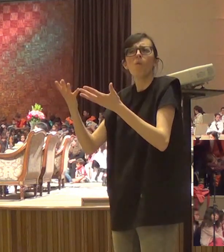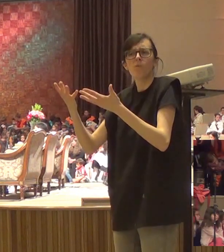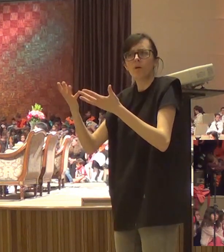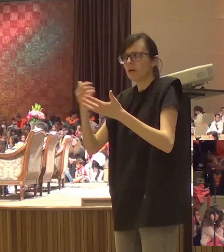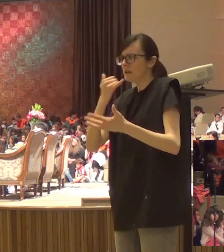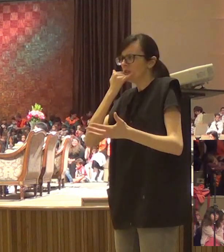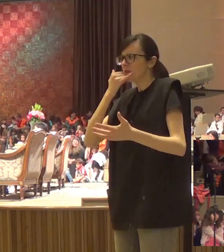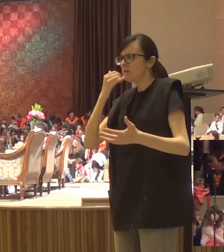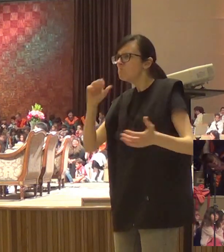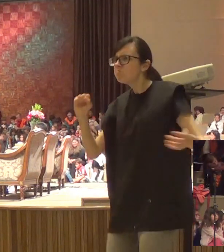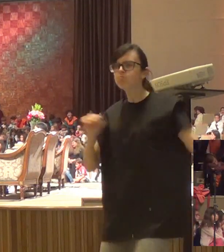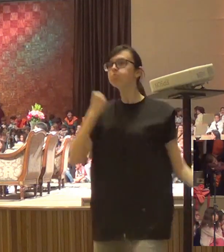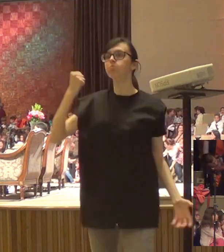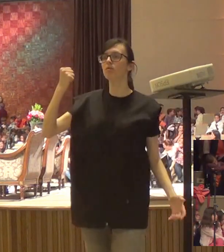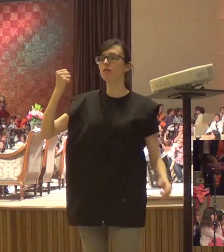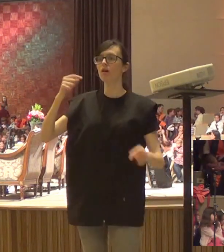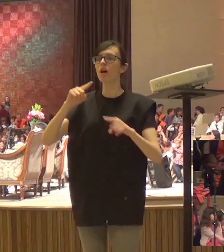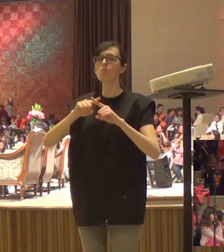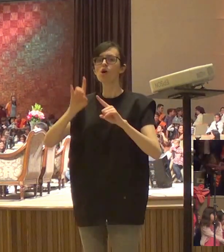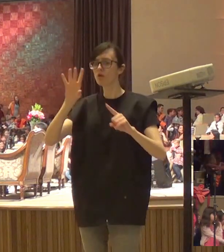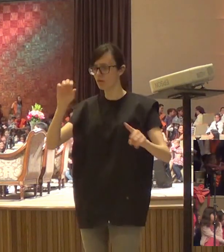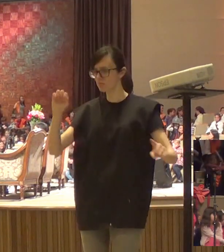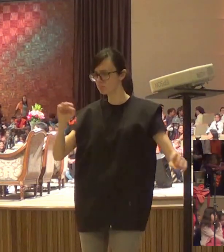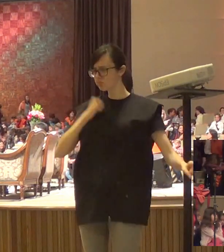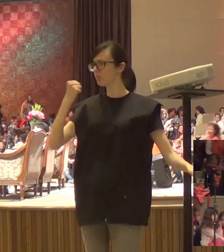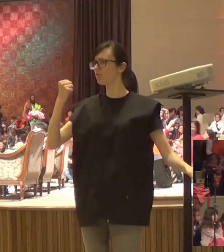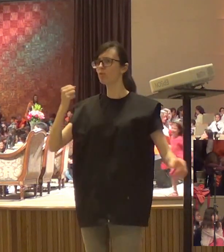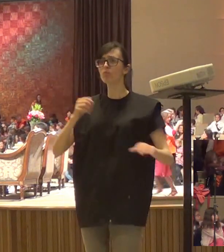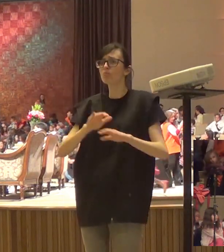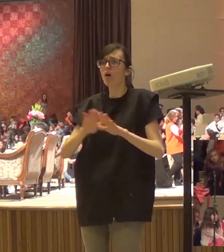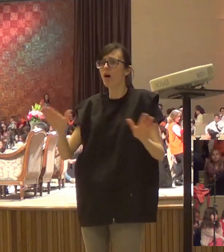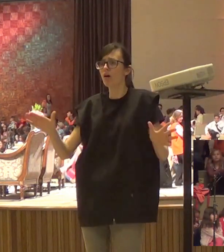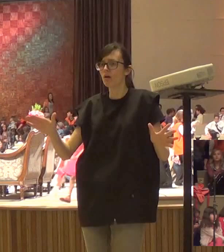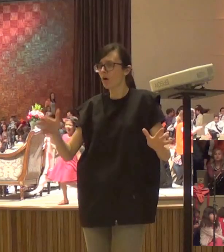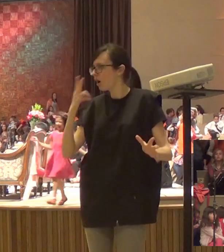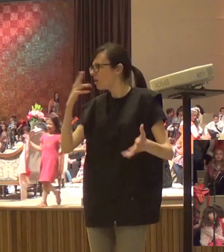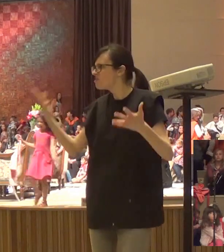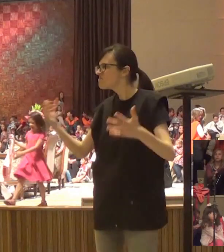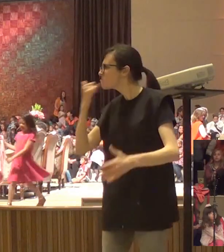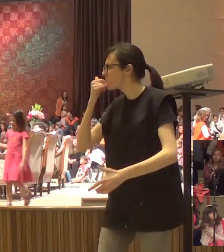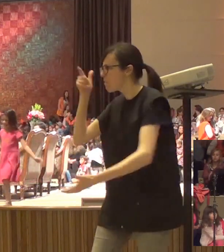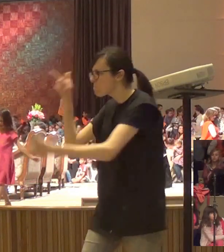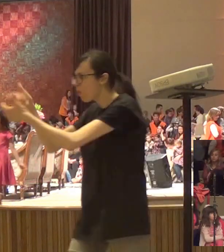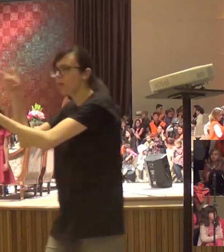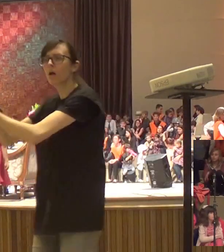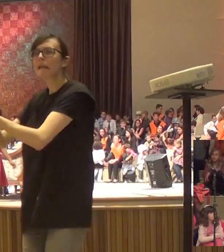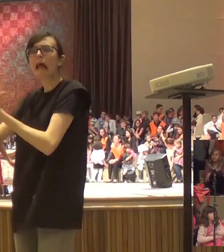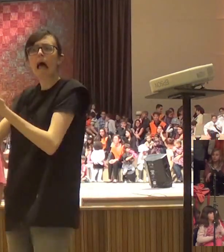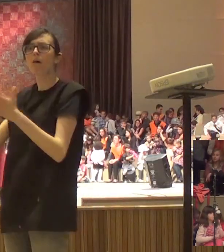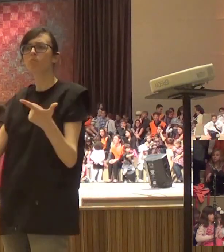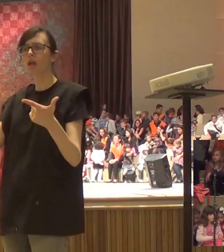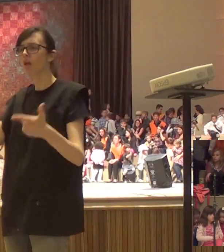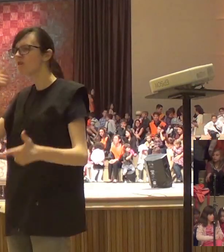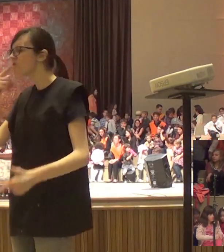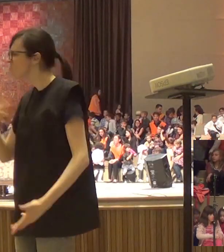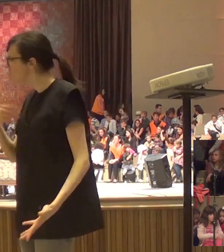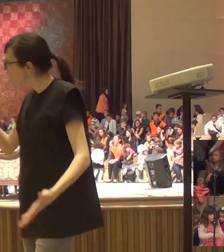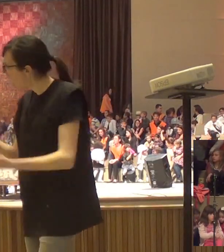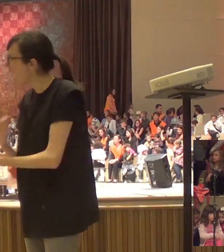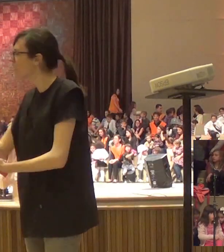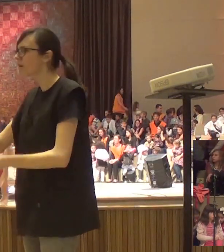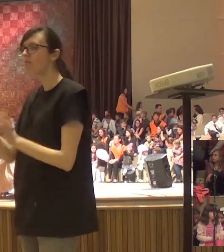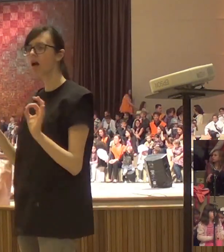Mas depois você não vê nenhuma atitude de Davi como pai, repreendendo, trazendo ao seu filho a atenção,